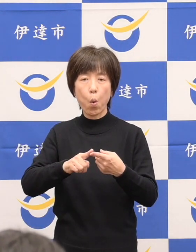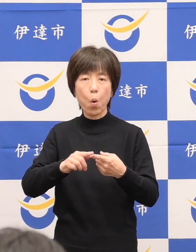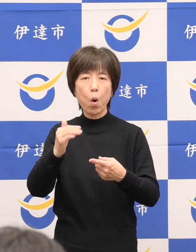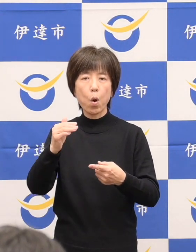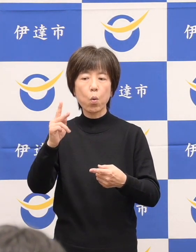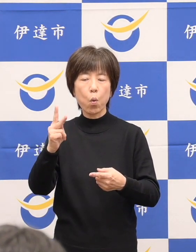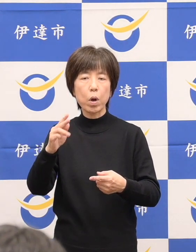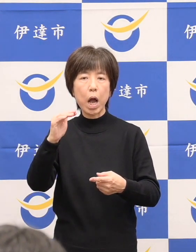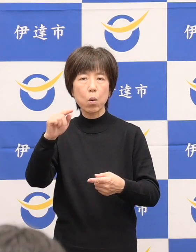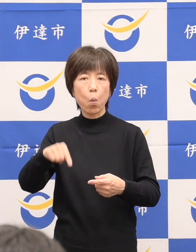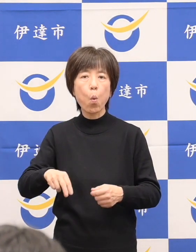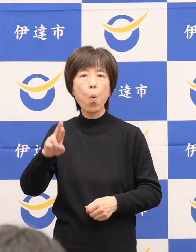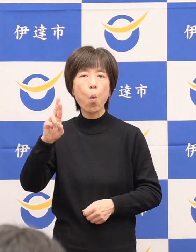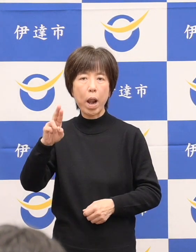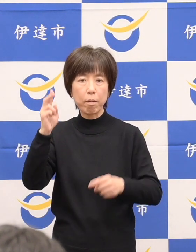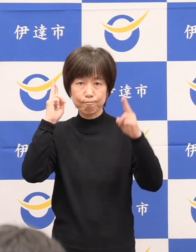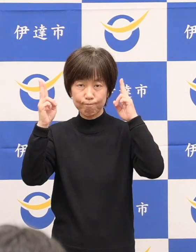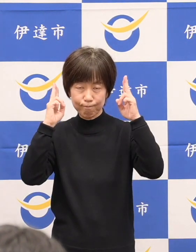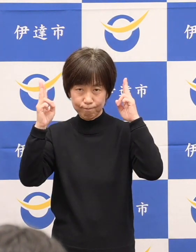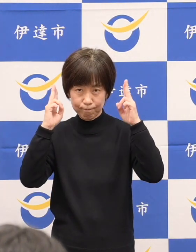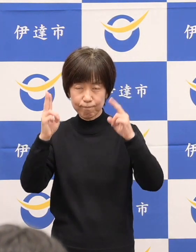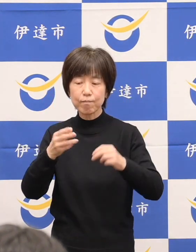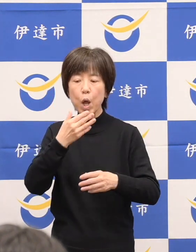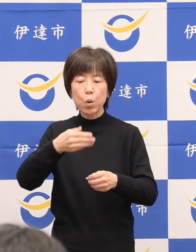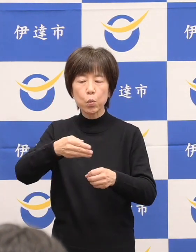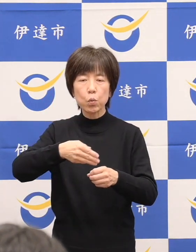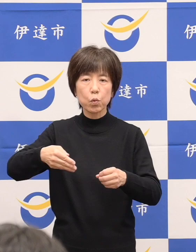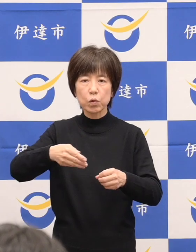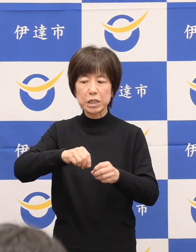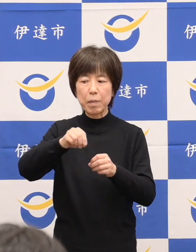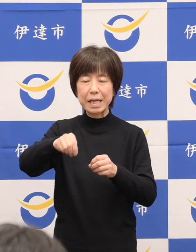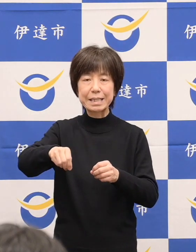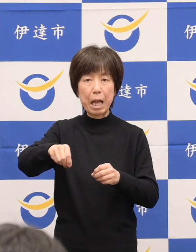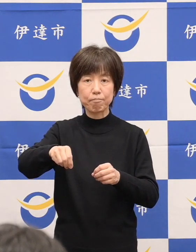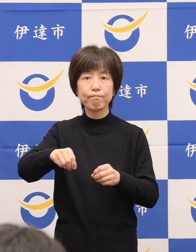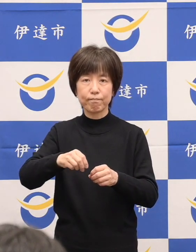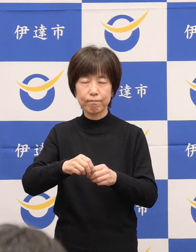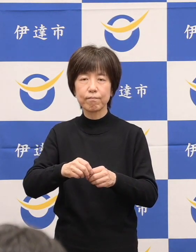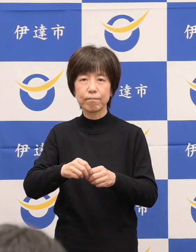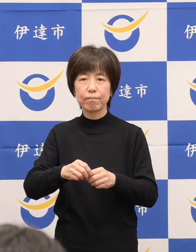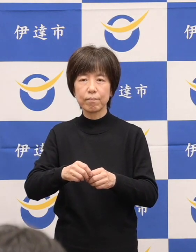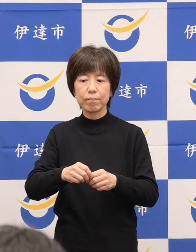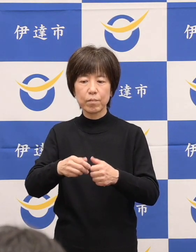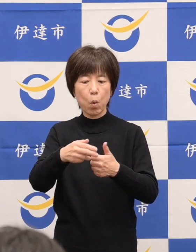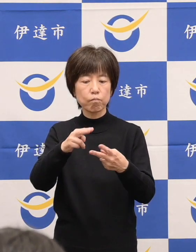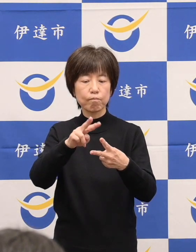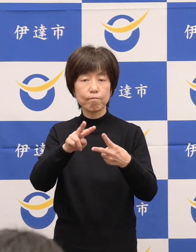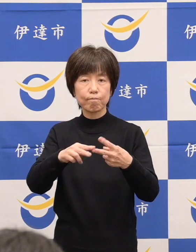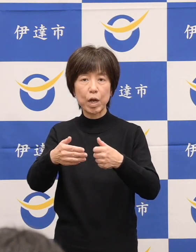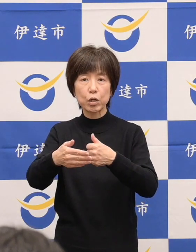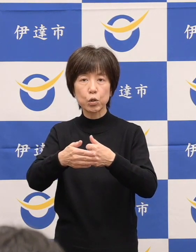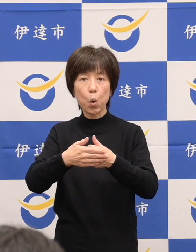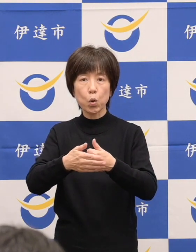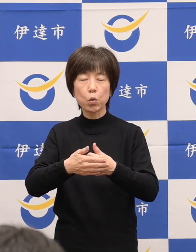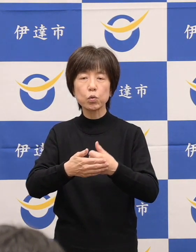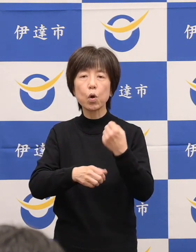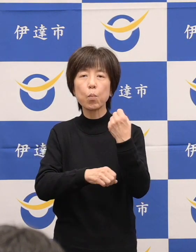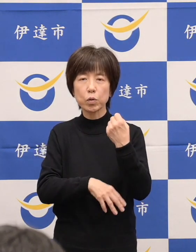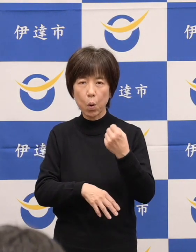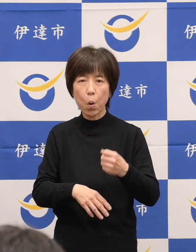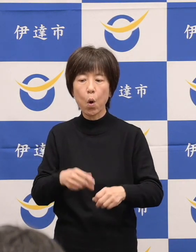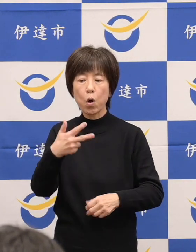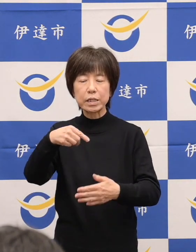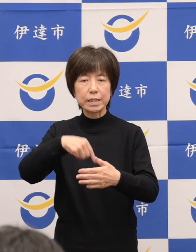ン株式会社ベンディング福島支店への協力のもと市内初の導入とな